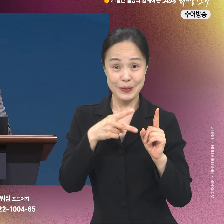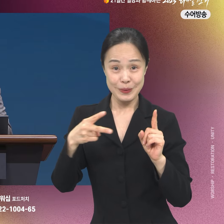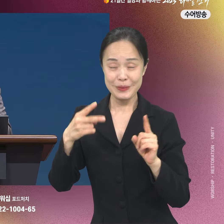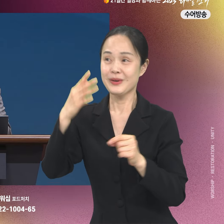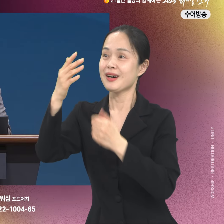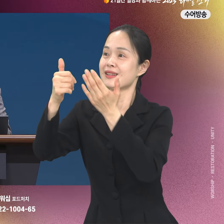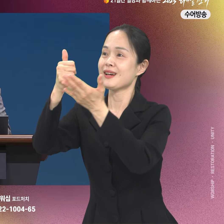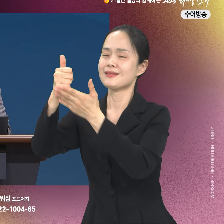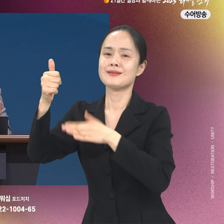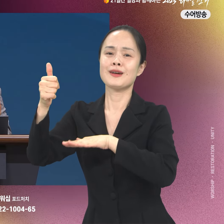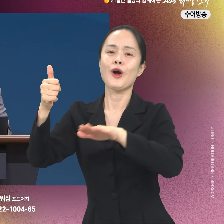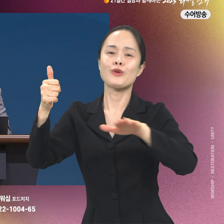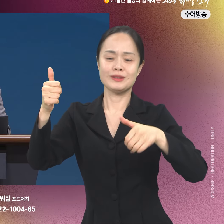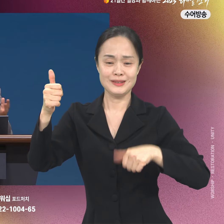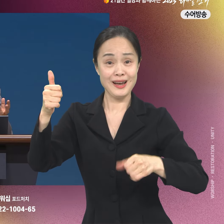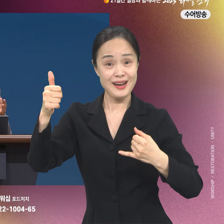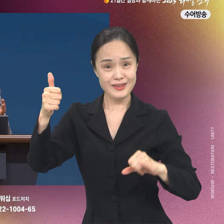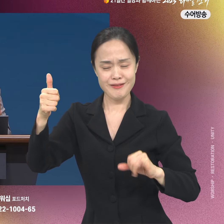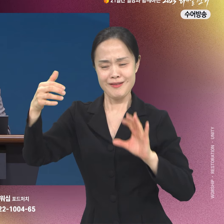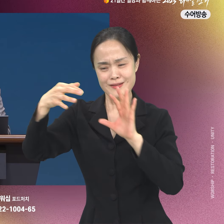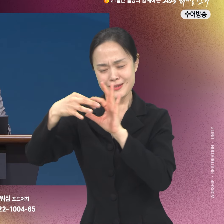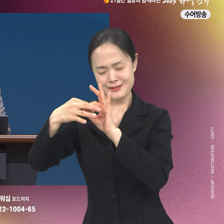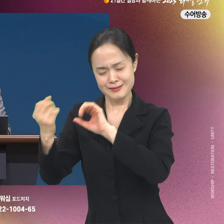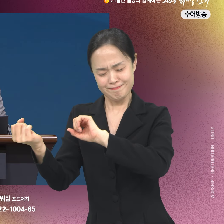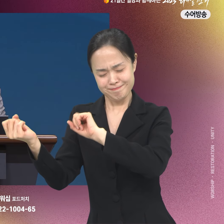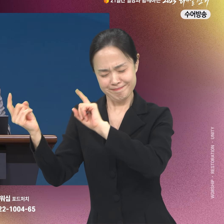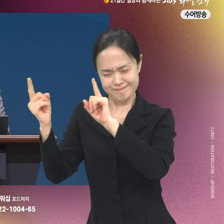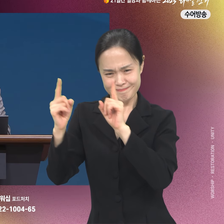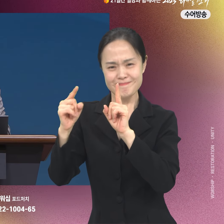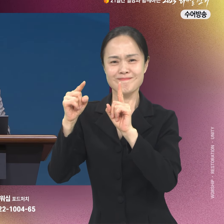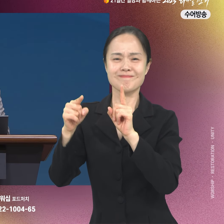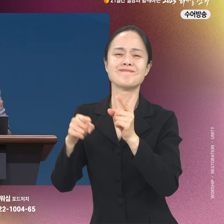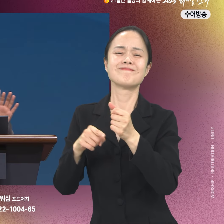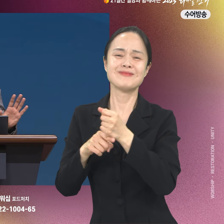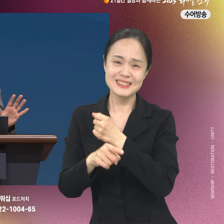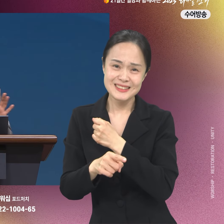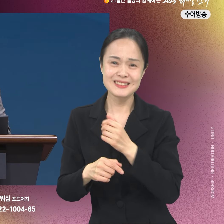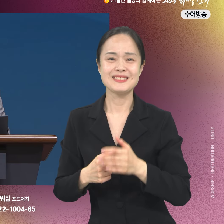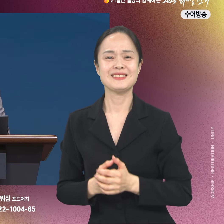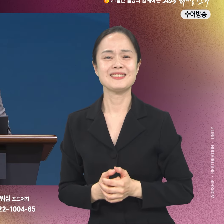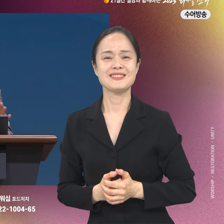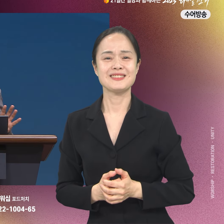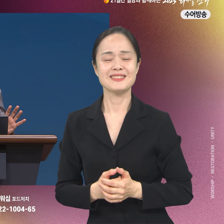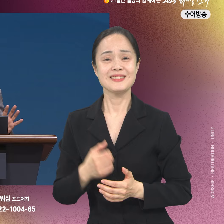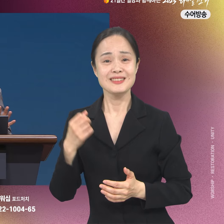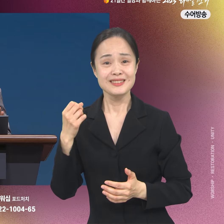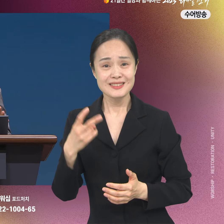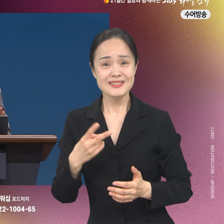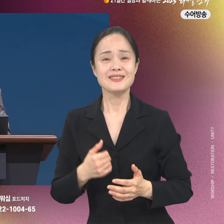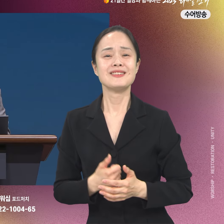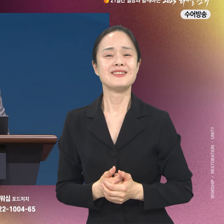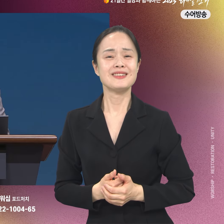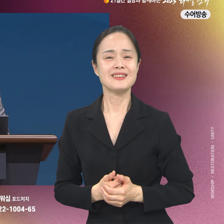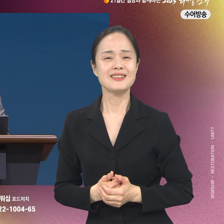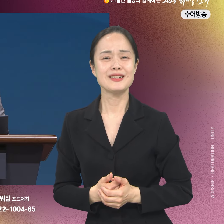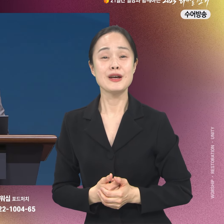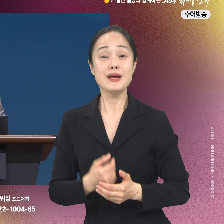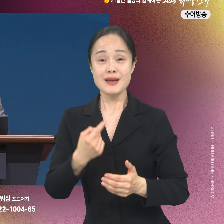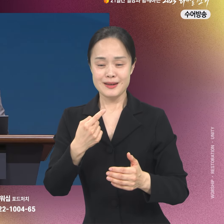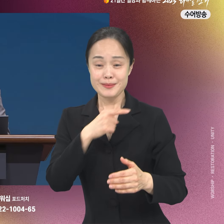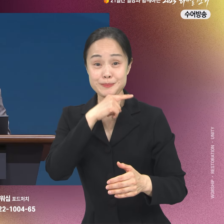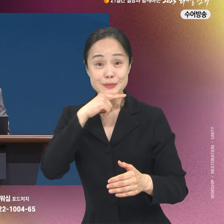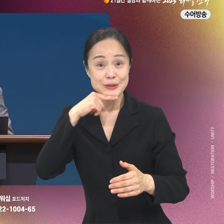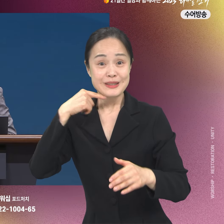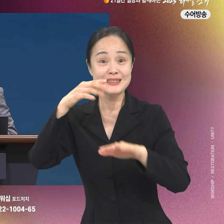그래서 디킨스가 낭독회를 하고 있는 무대가 붉은색 천막으로, 커튼으로 가리워져 있죠. 그런데